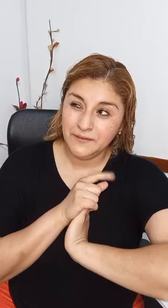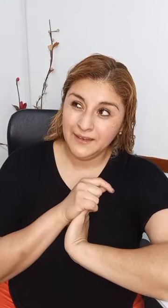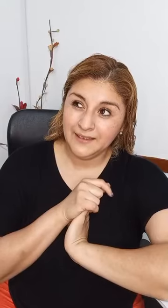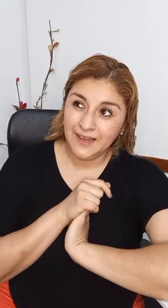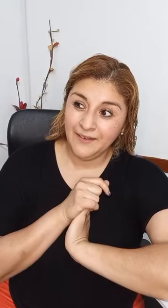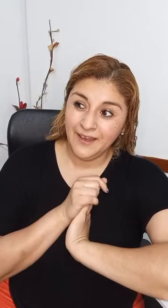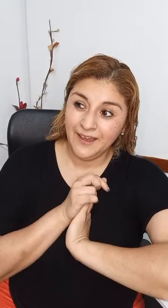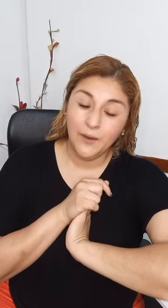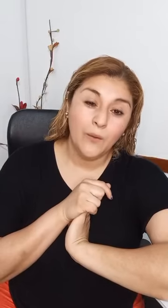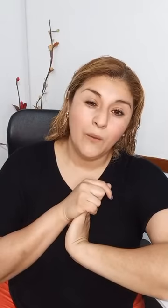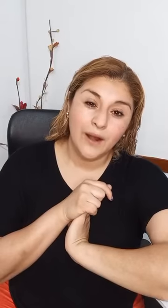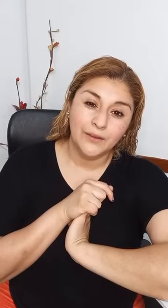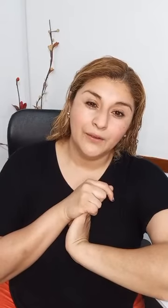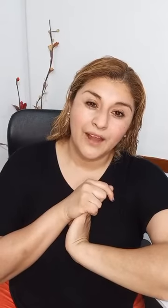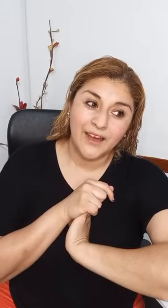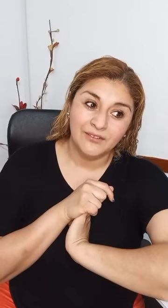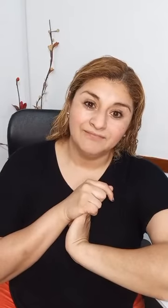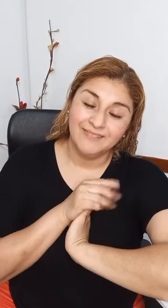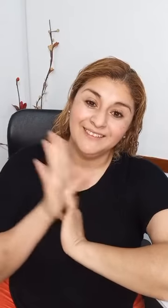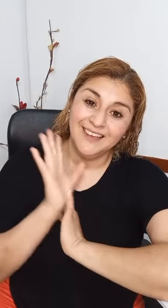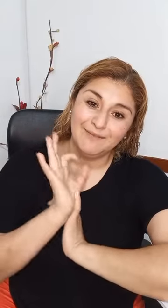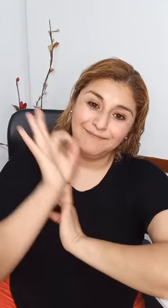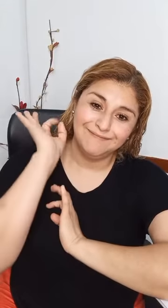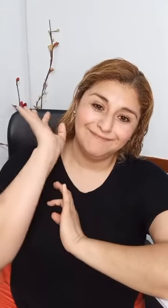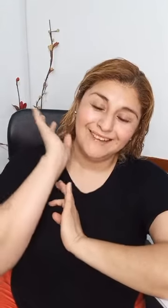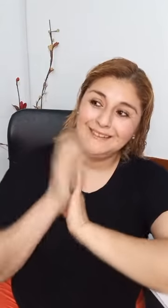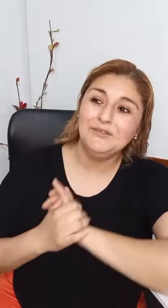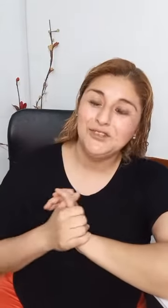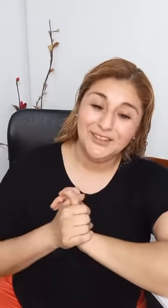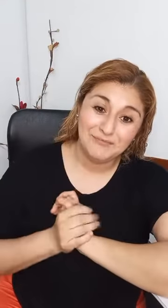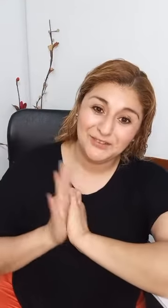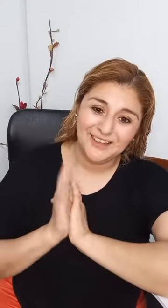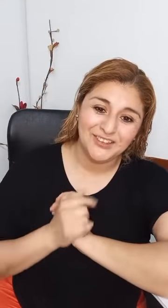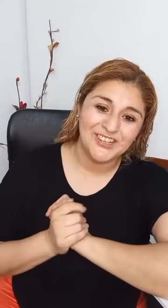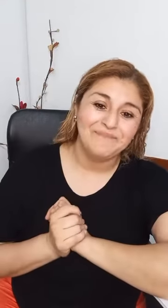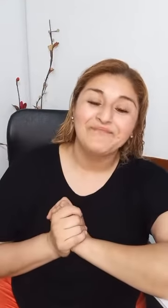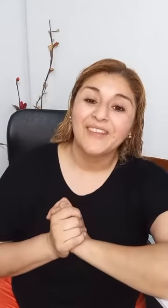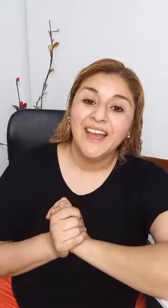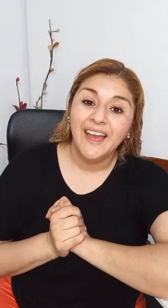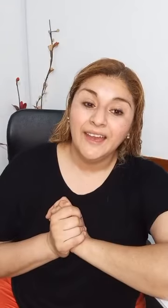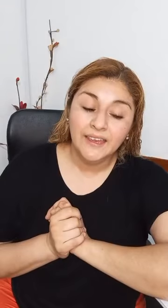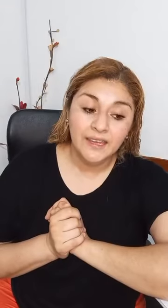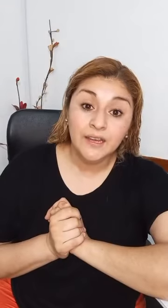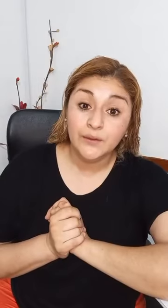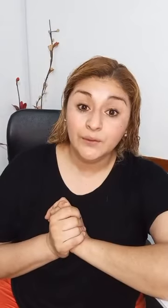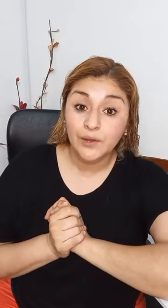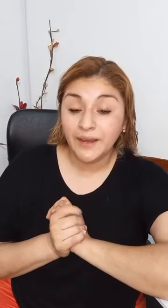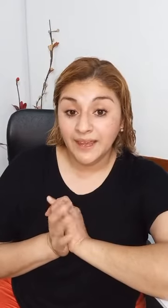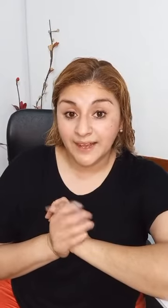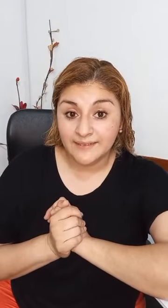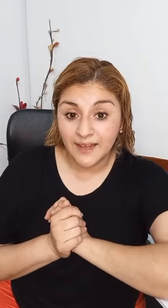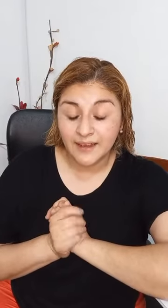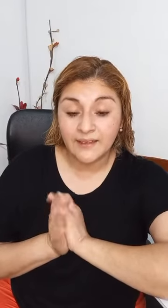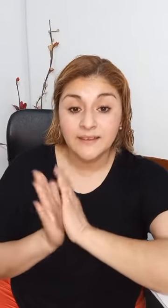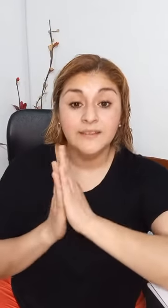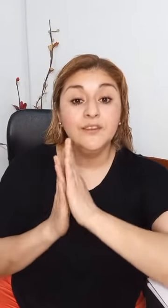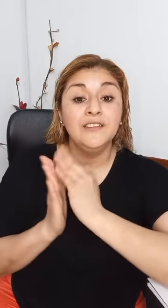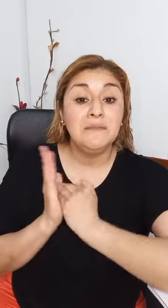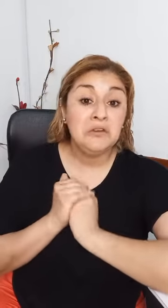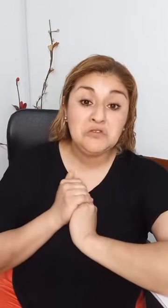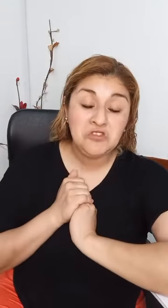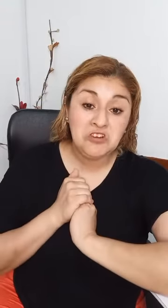como haber estado en cuarto grado. Así que hace muchos años ya. Y los uso para descansar.